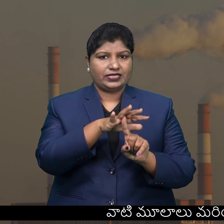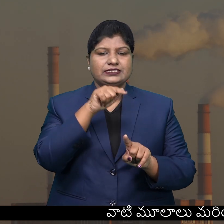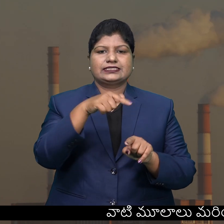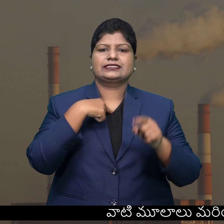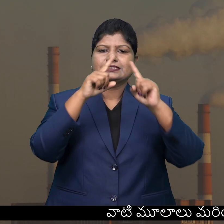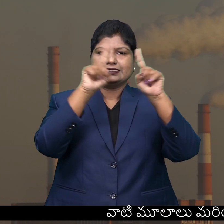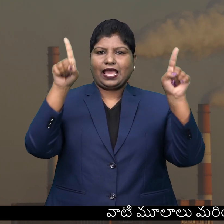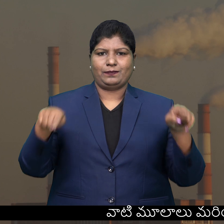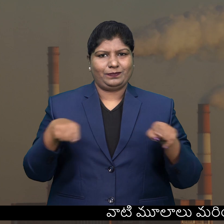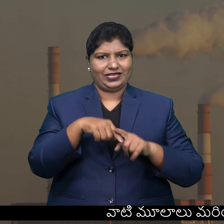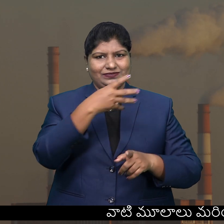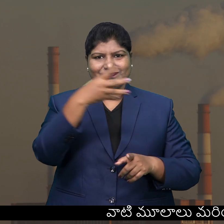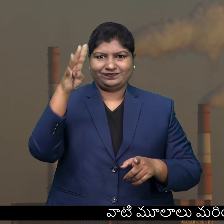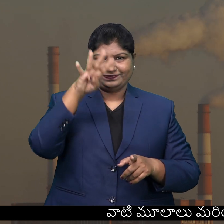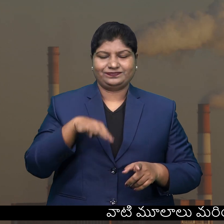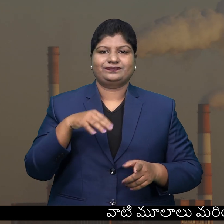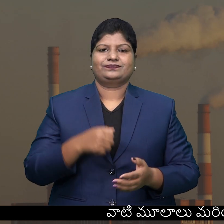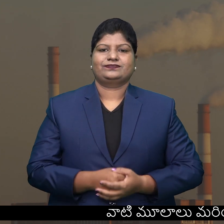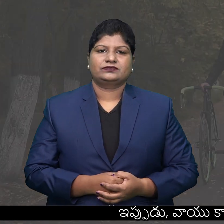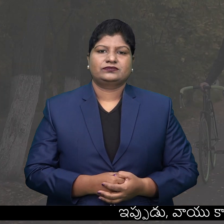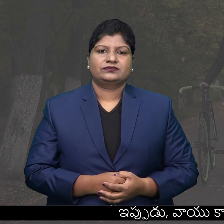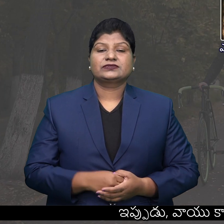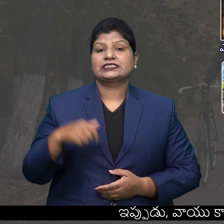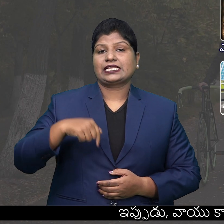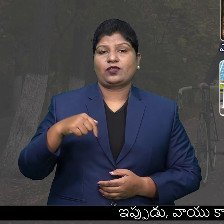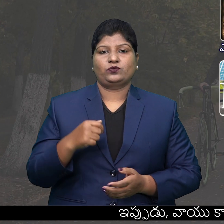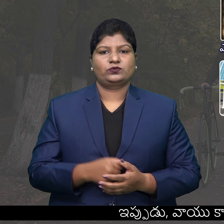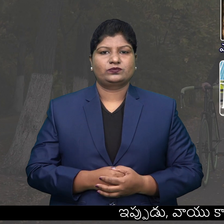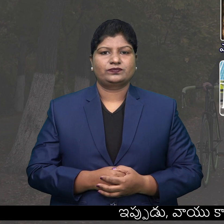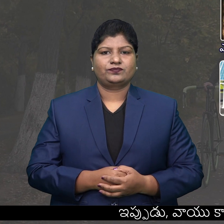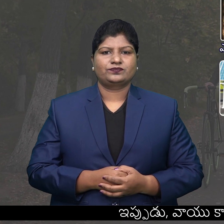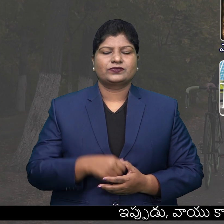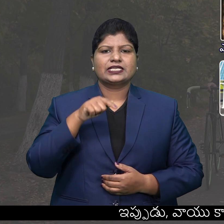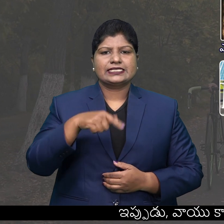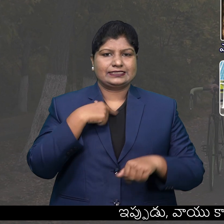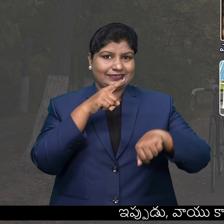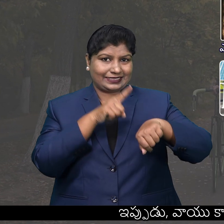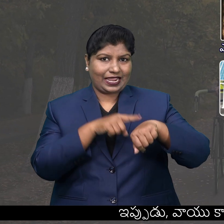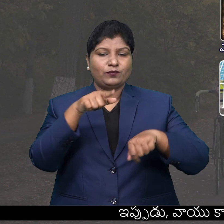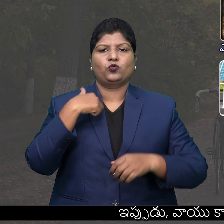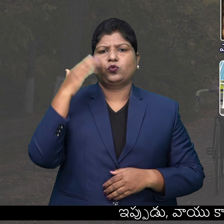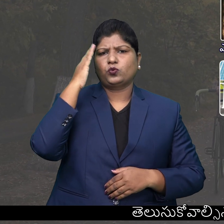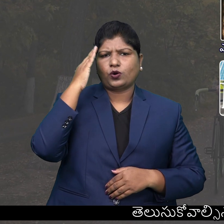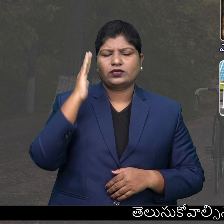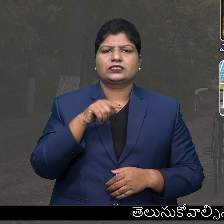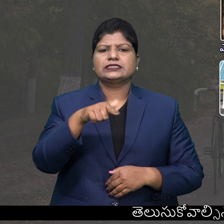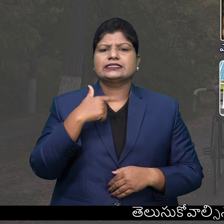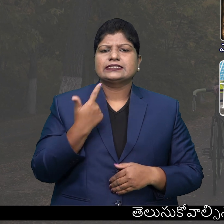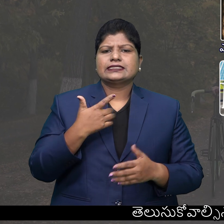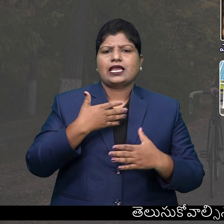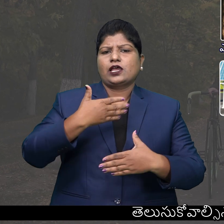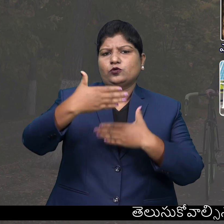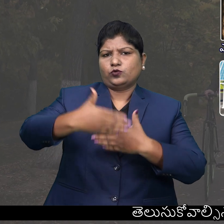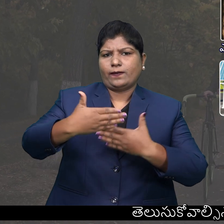వాటి మూలాలు మరియు వాటి ప్రభావాలను చూద్దాం. ఇప్పుడు వాయు కాలుష్య నియంత్రణ చర్యలను